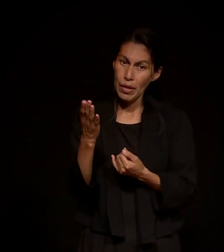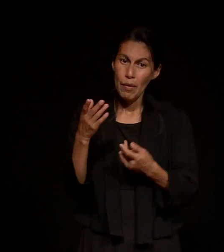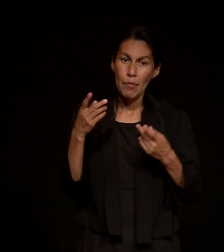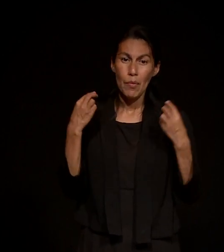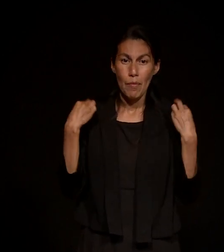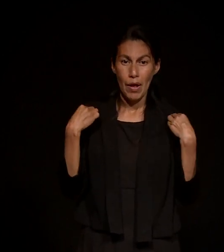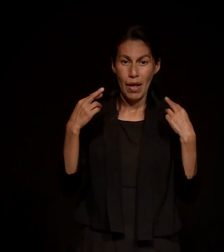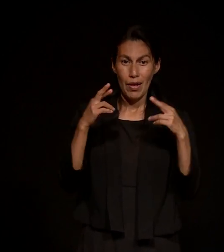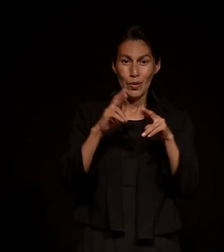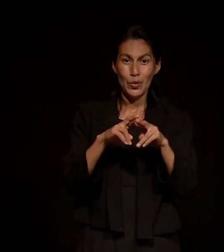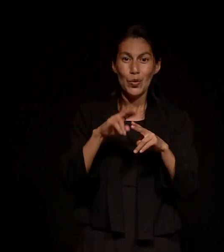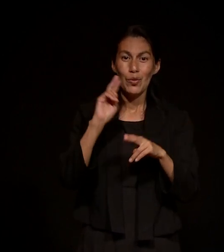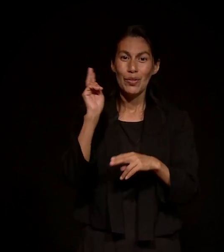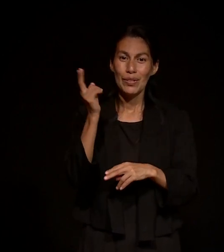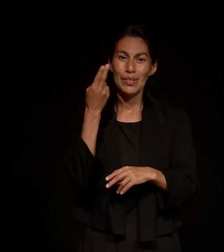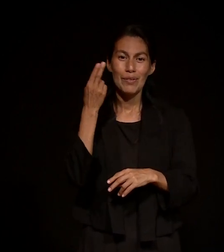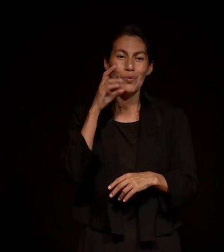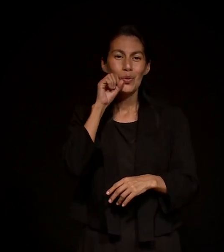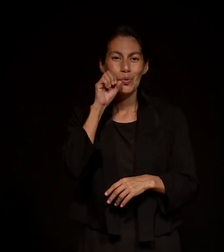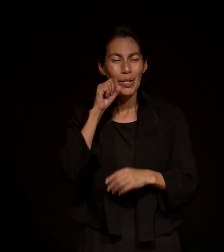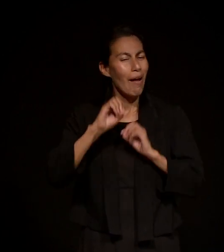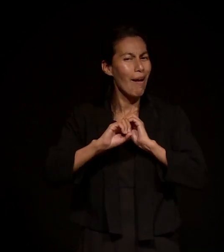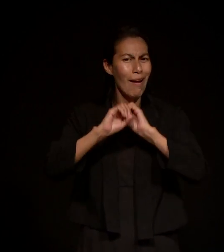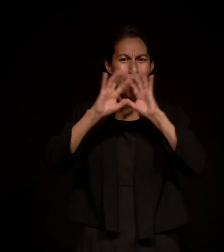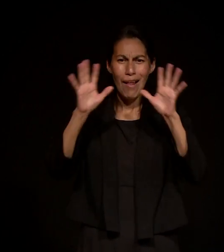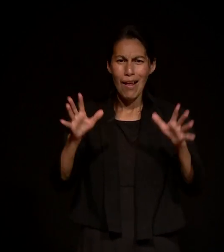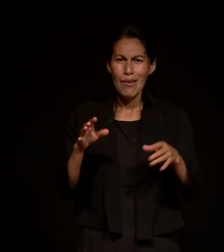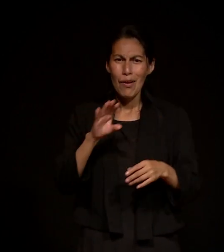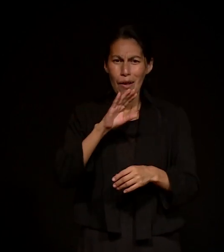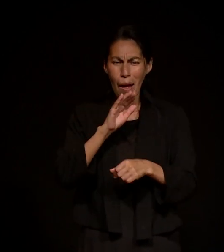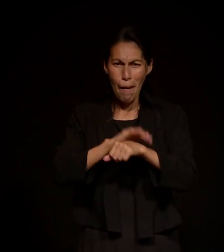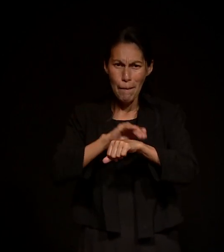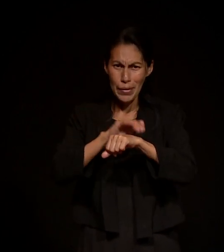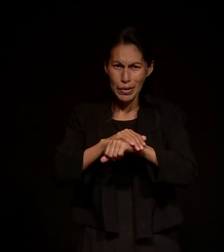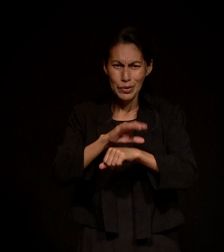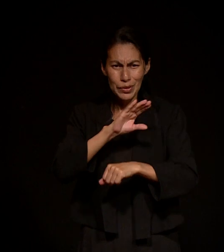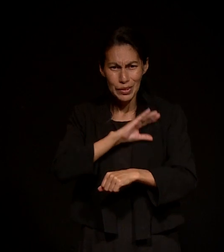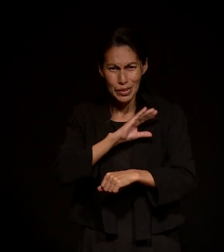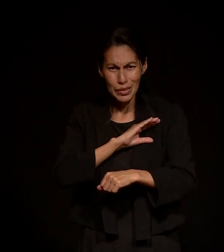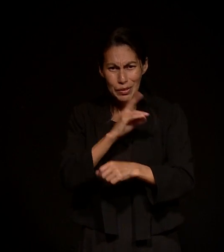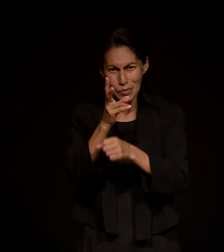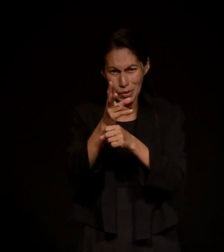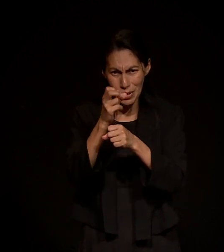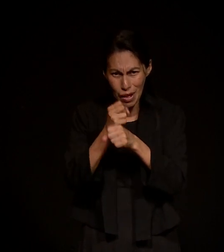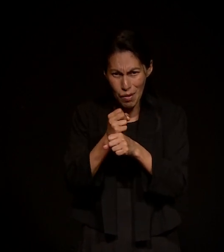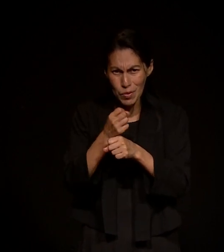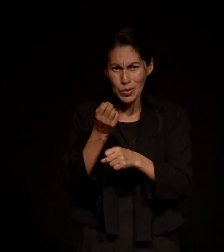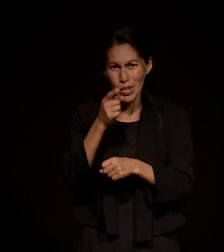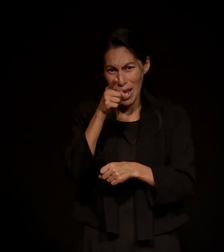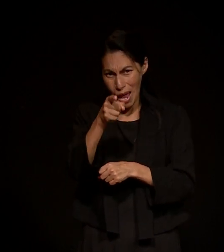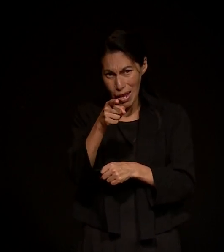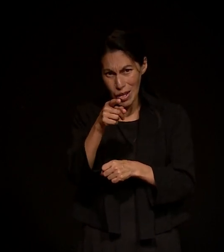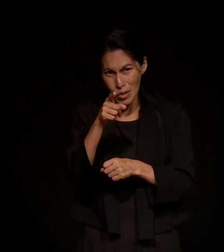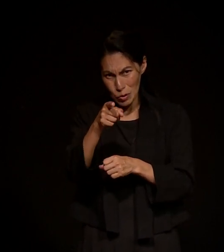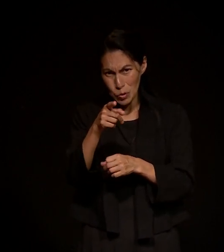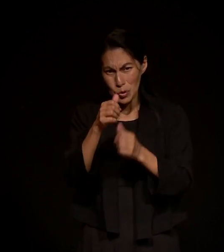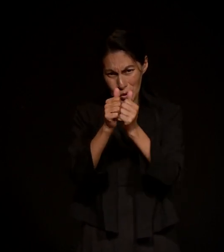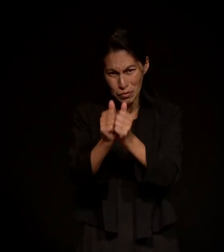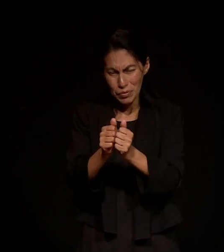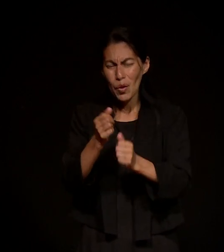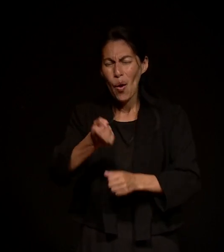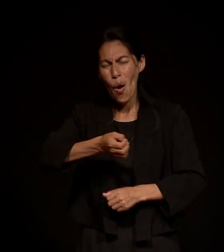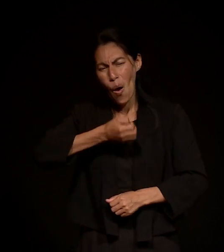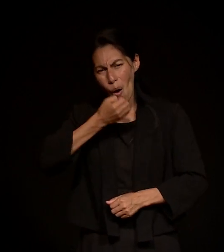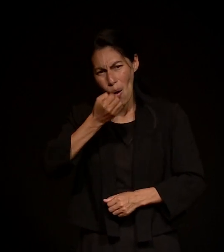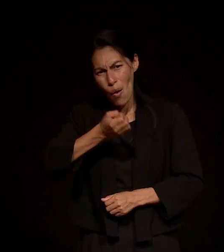de la Universidad de Montemorelos. Claro que sí, que los amigos los invitamos a inclinar sus rostros allá donde